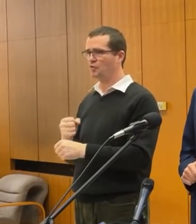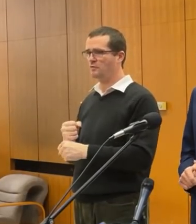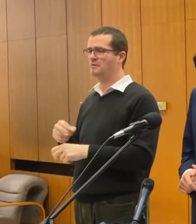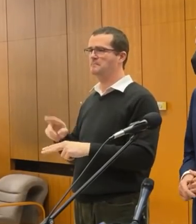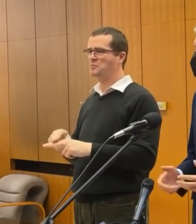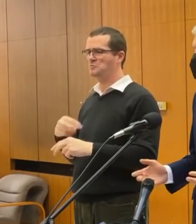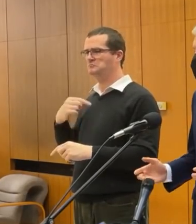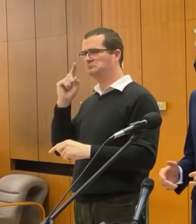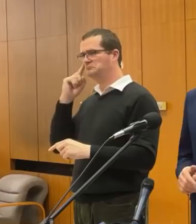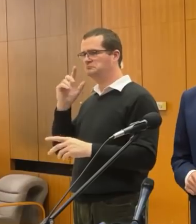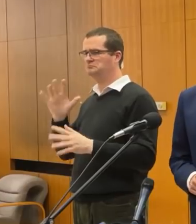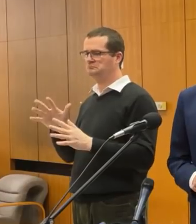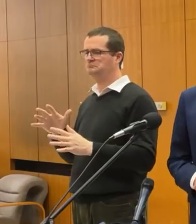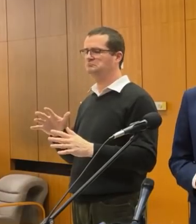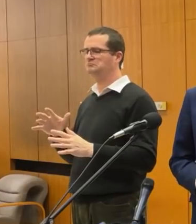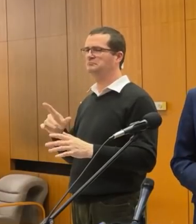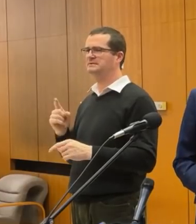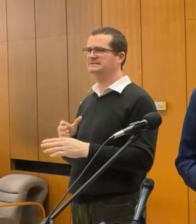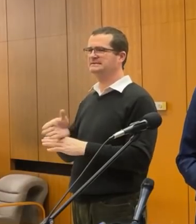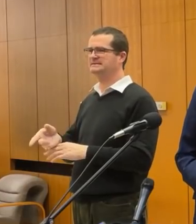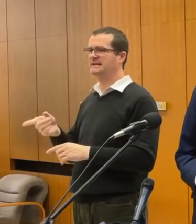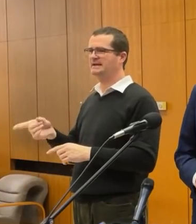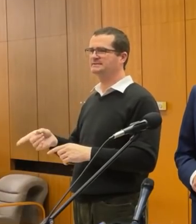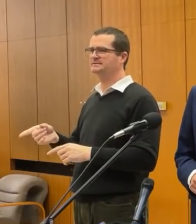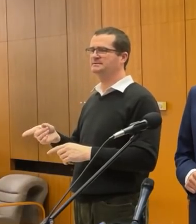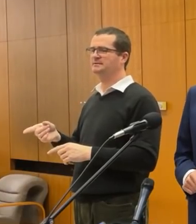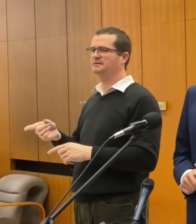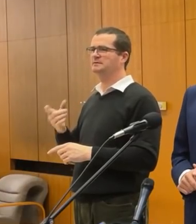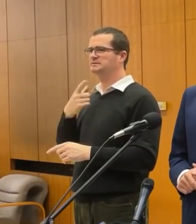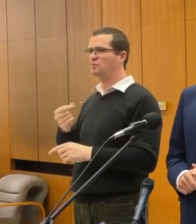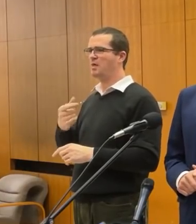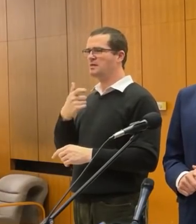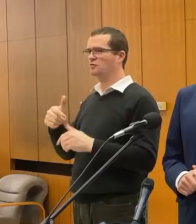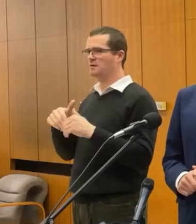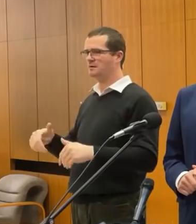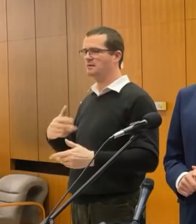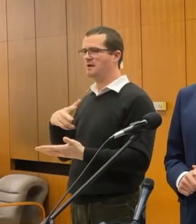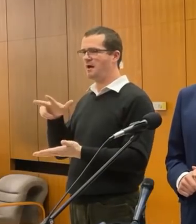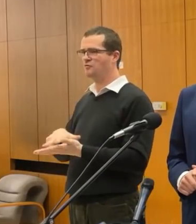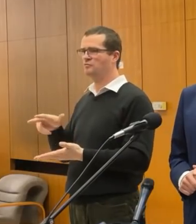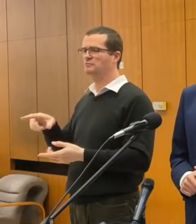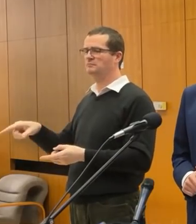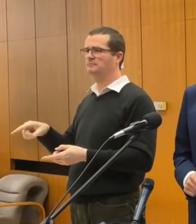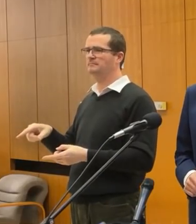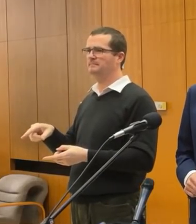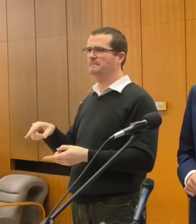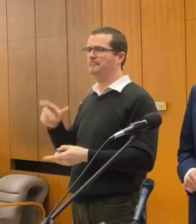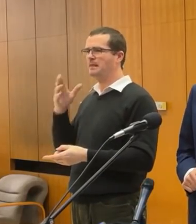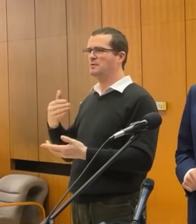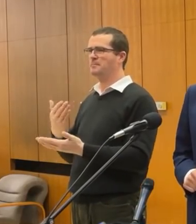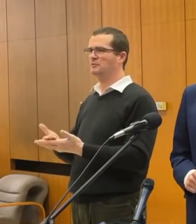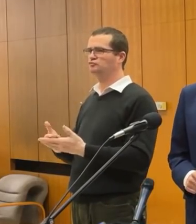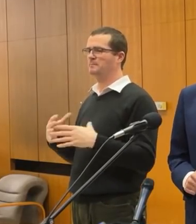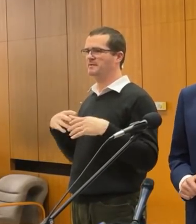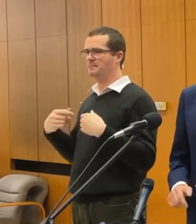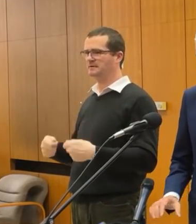a potom predpokladáme proces, ktorý pôjde cez súhlas Národnej rady a ratifikácia bude predložená